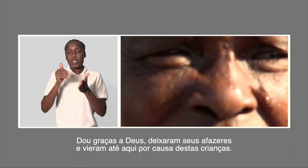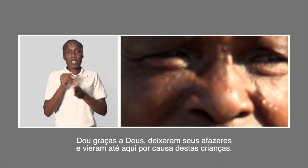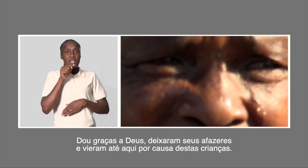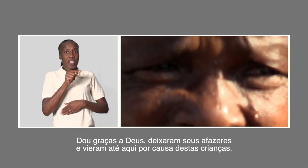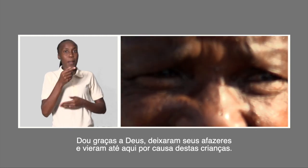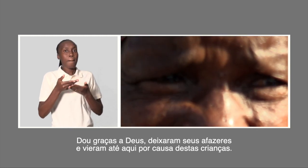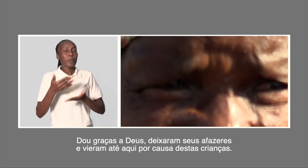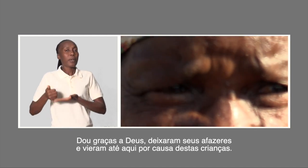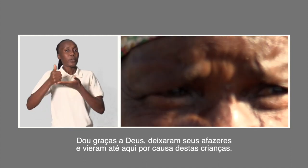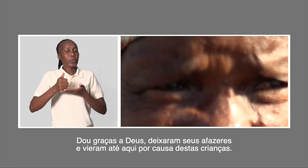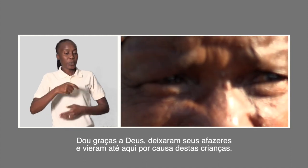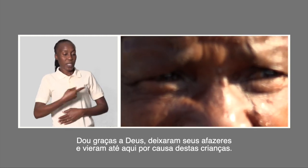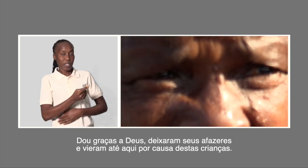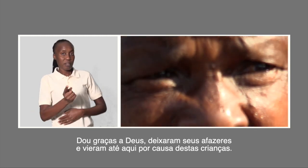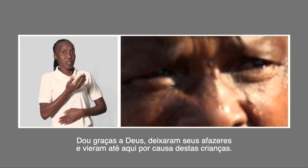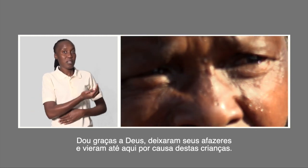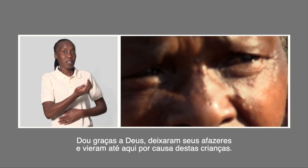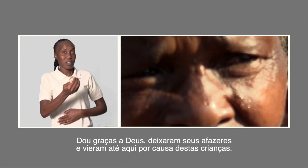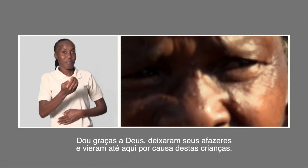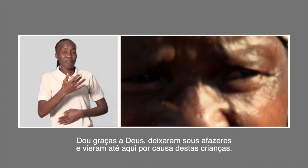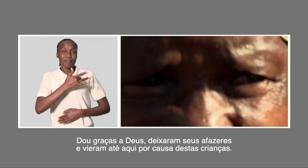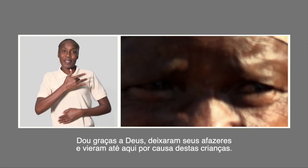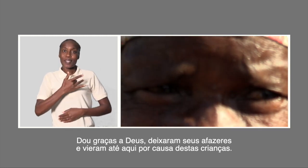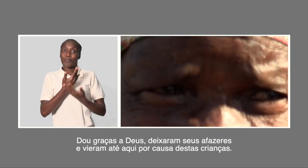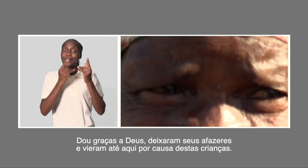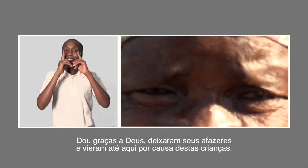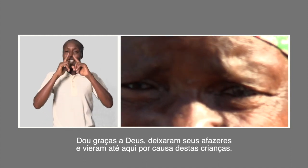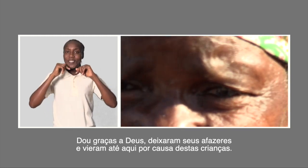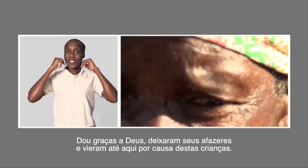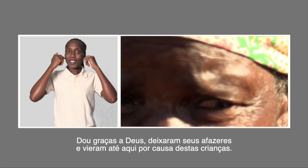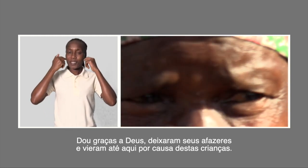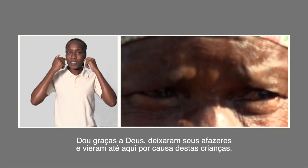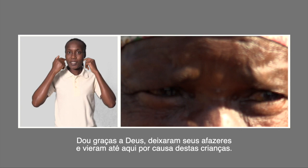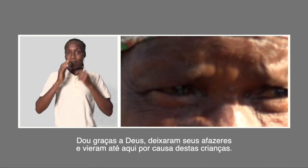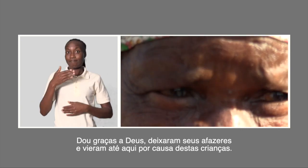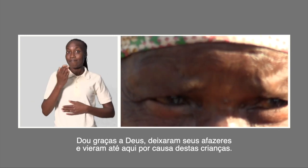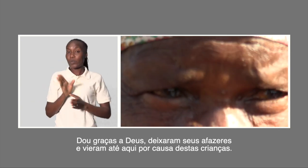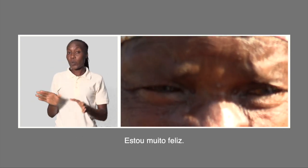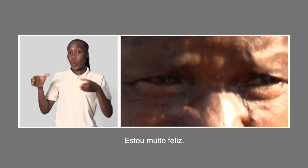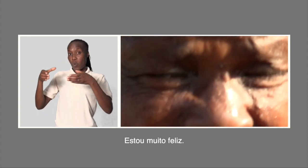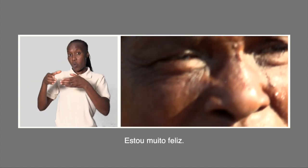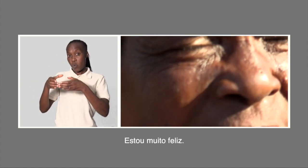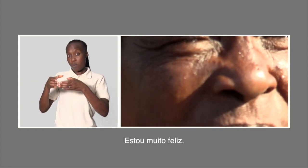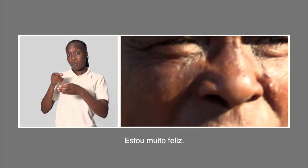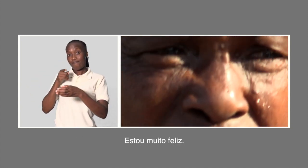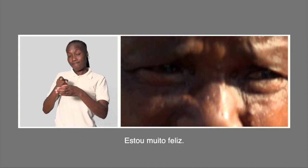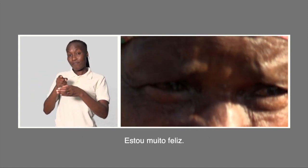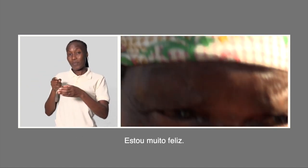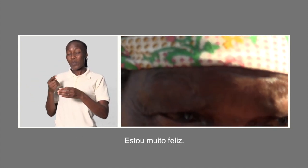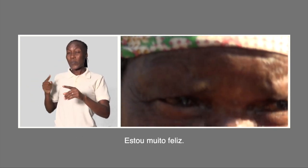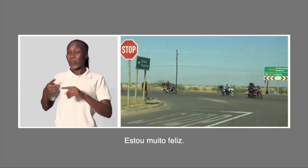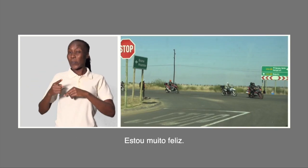Deus. Deixaram seus afazeres e vieram até aqui por causa destas crianças. Estou muito